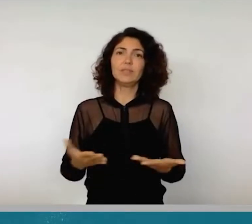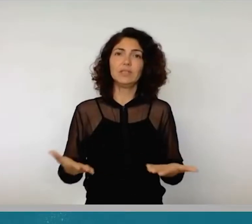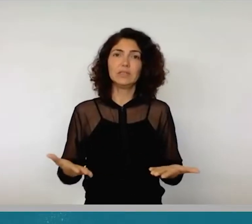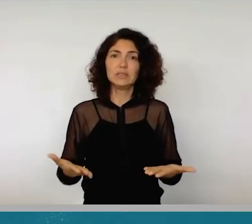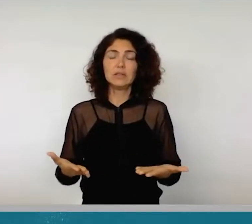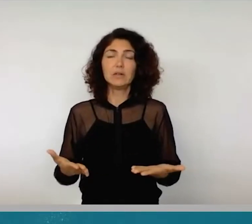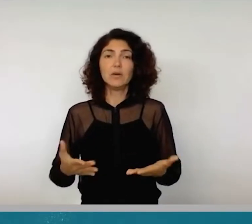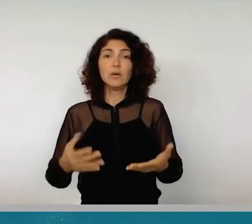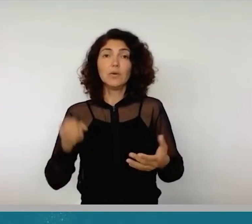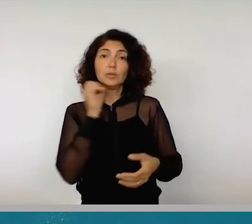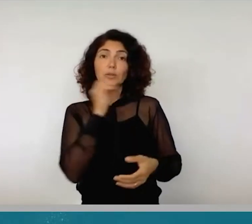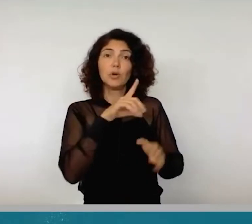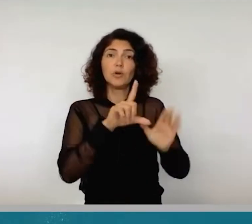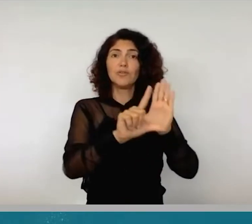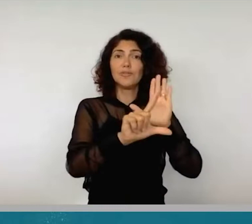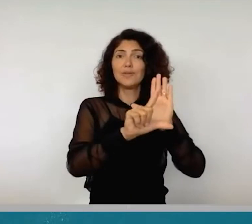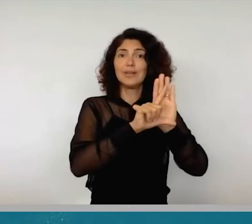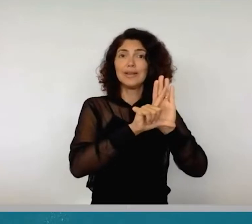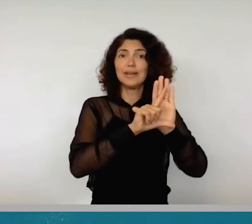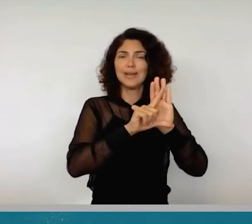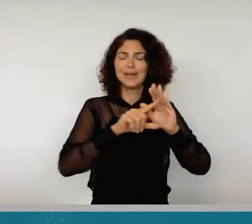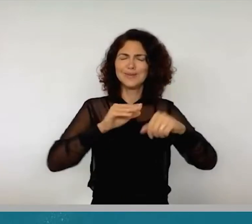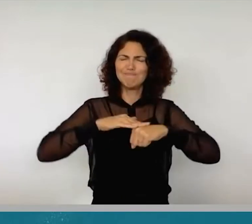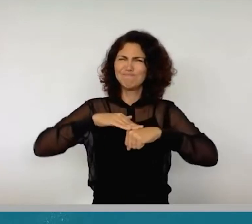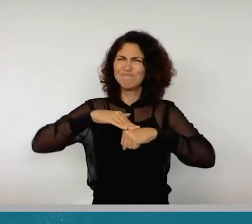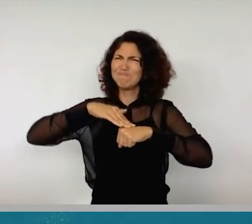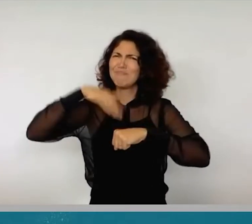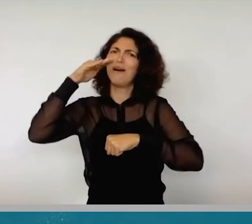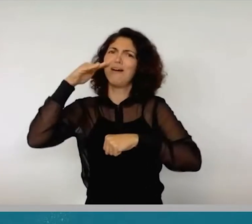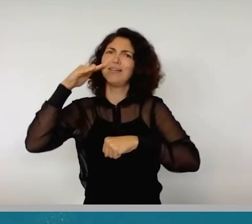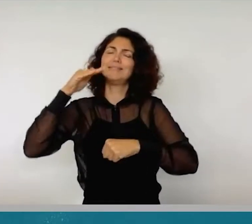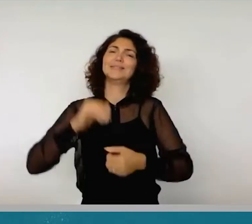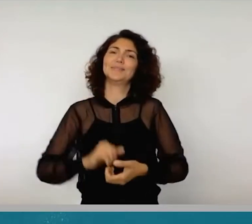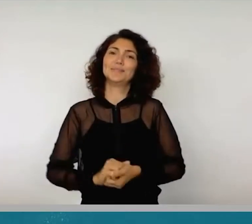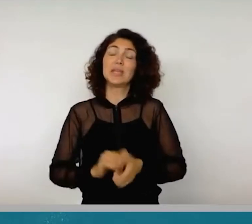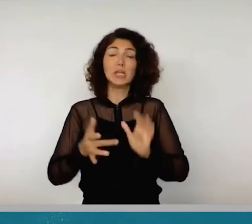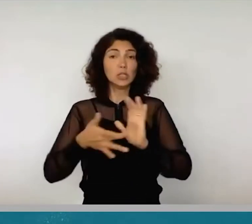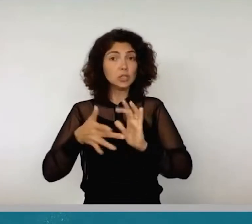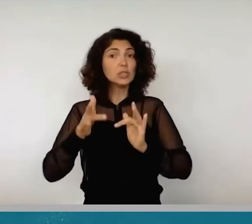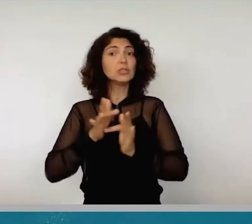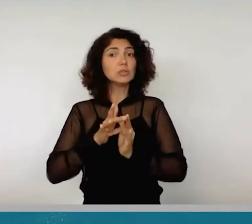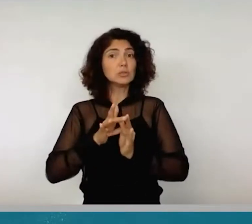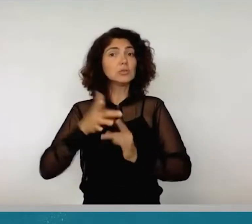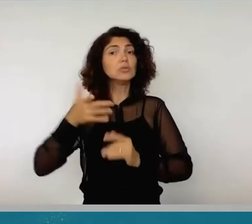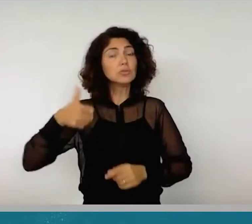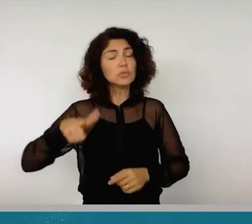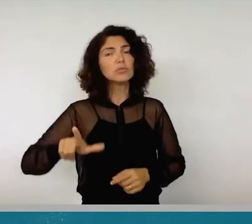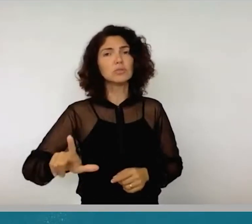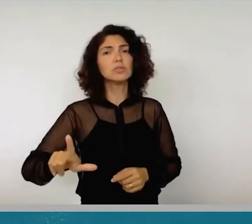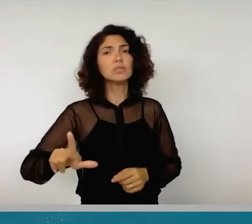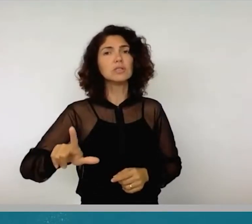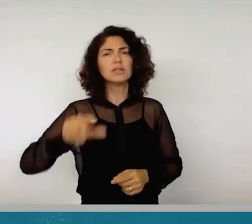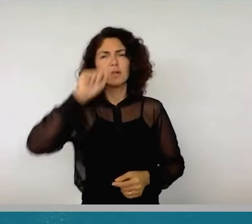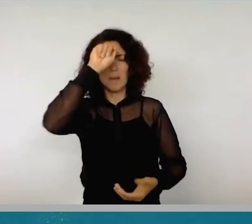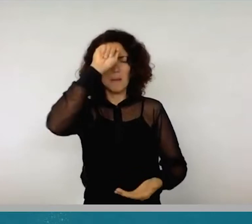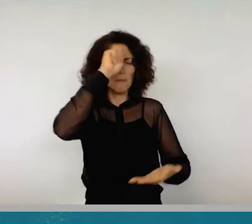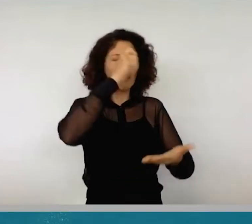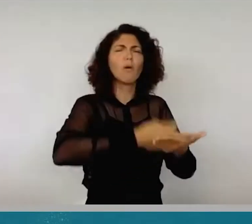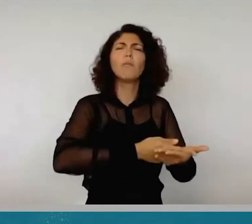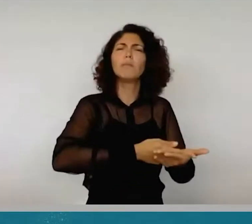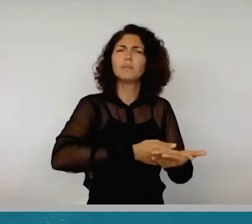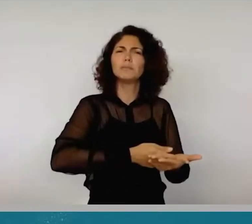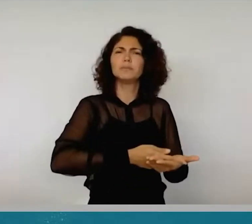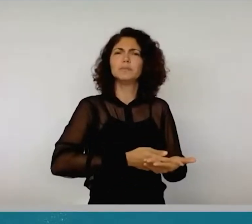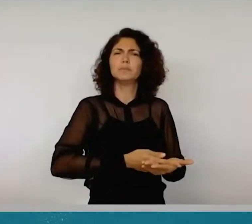o único homem que cumpriu toda a lei. Ele foi o único homem que foi